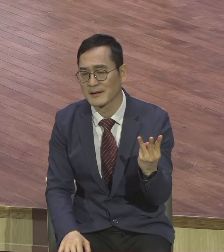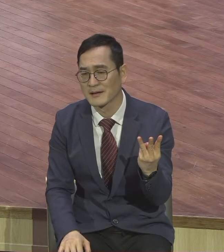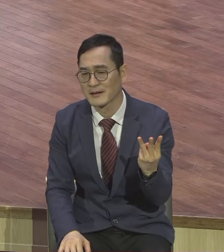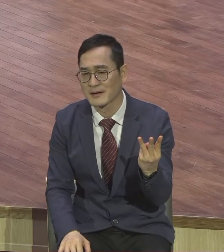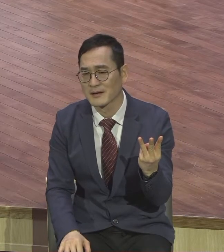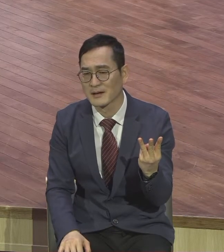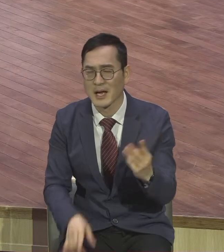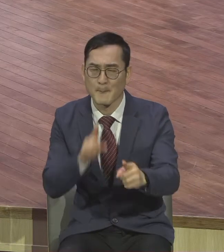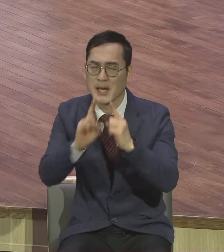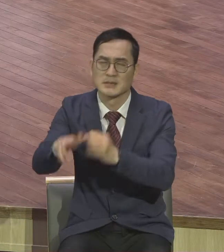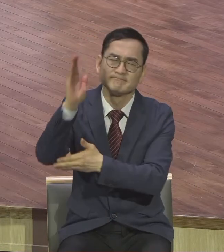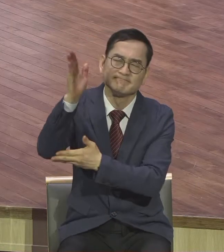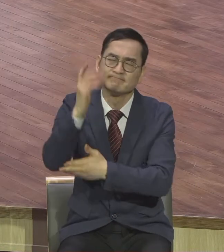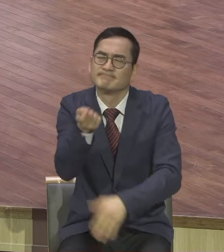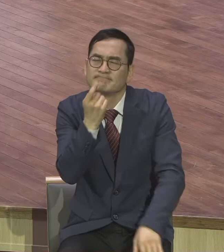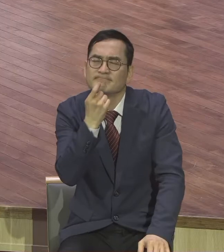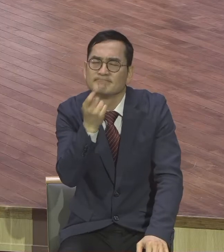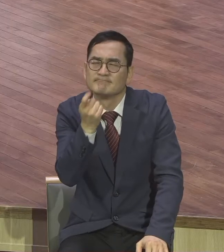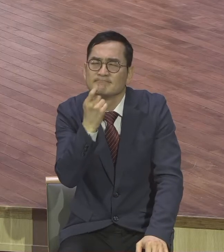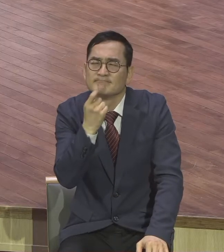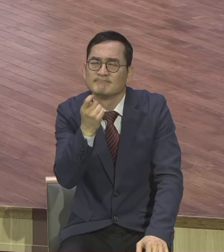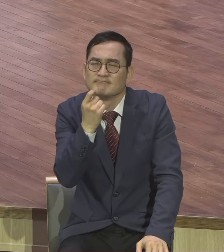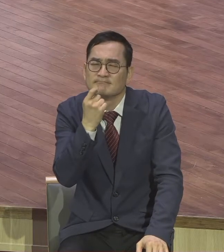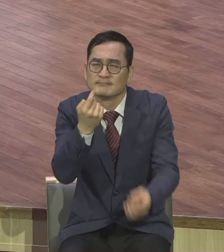듣고도 전혀 변하지 않습니다